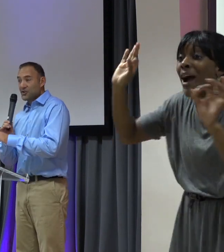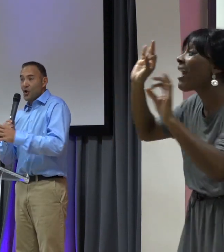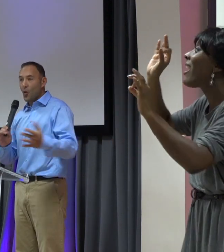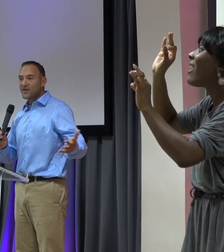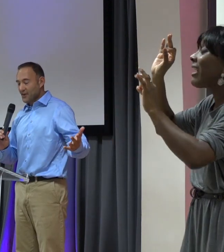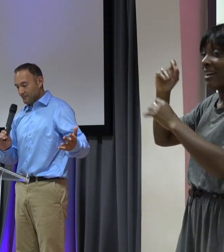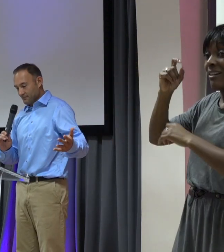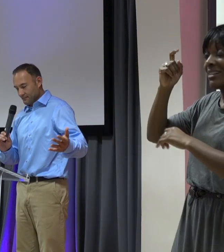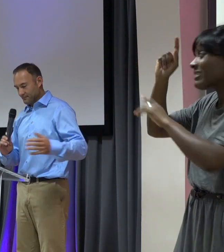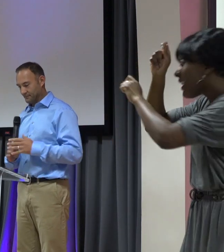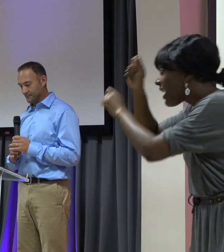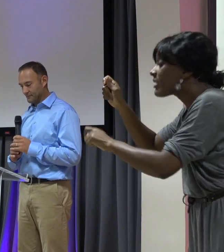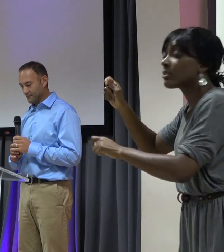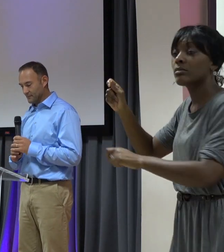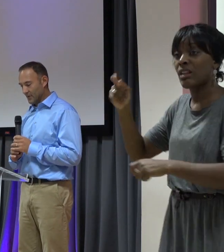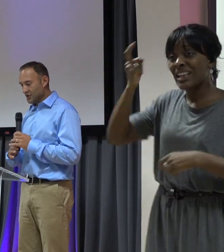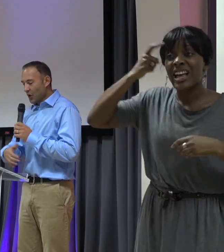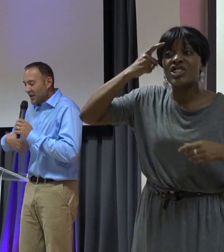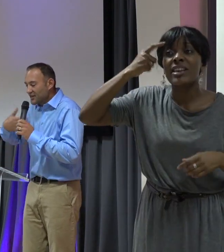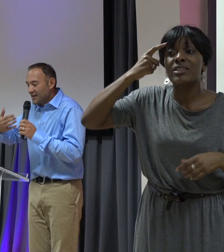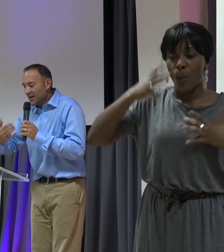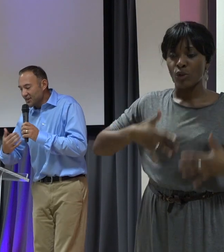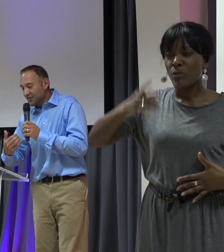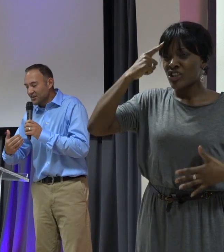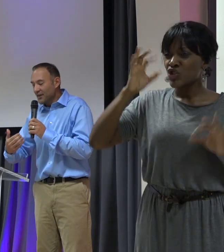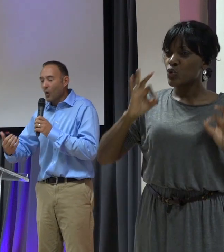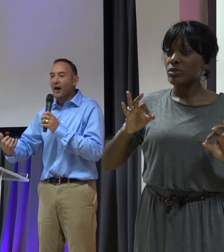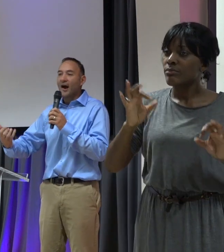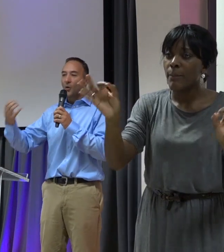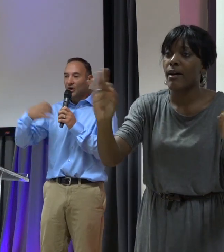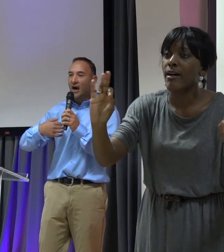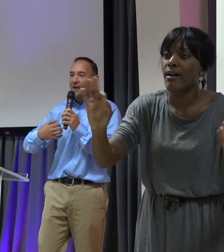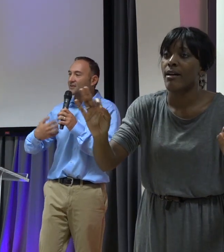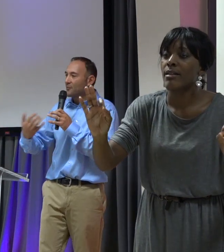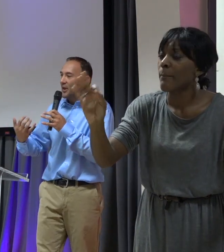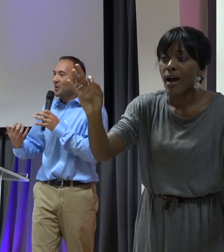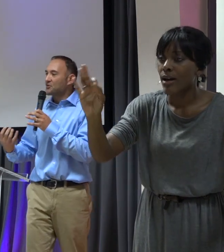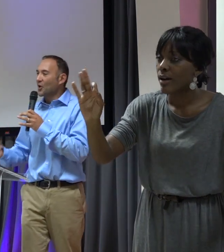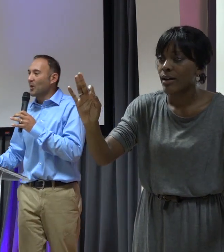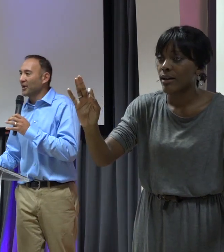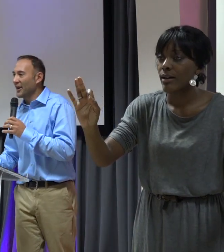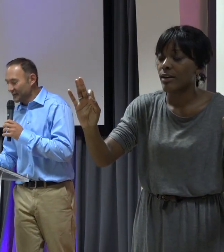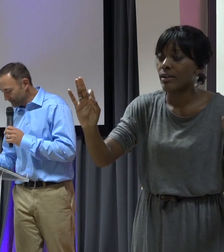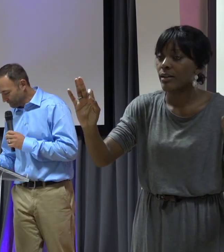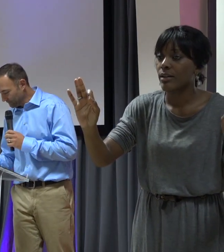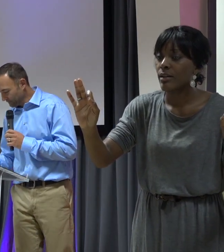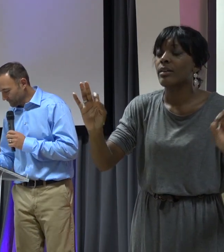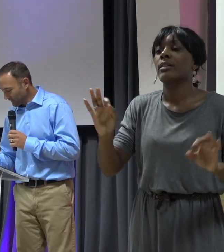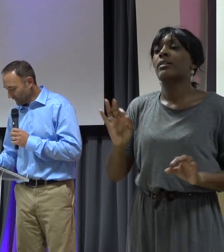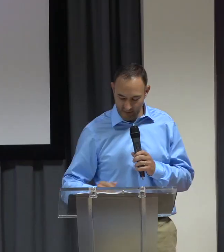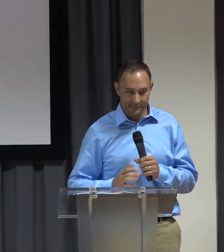there is no wisdom. il n'y a pas de sagesse. So isn't it easy to see why our lives have become so complicated? Donc